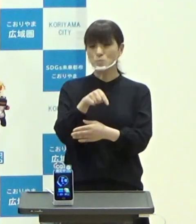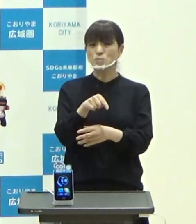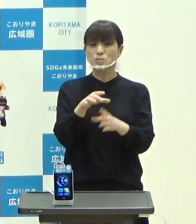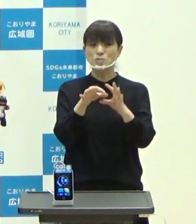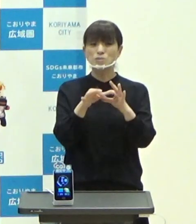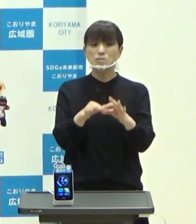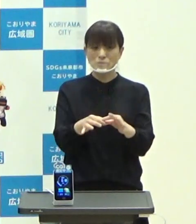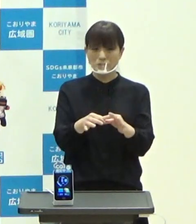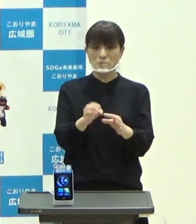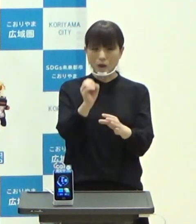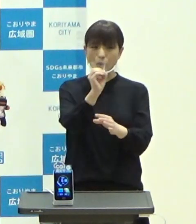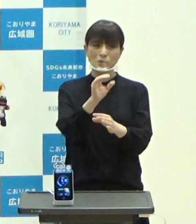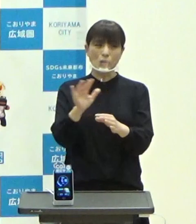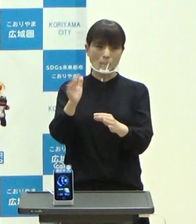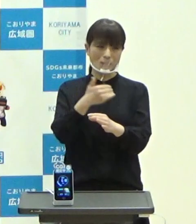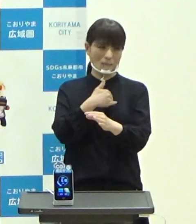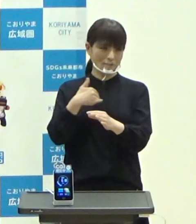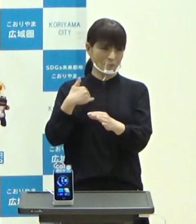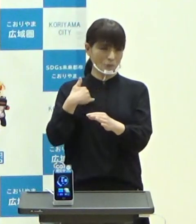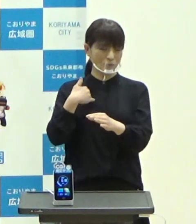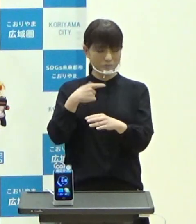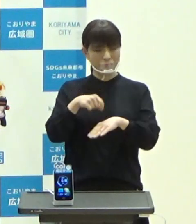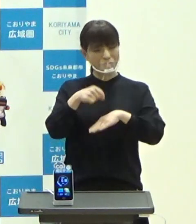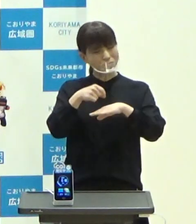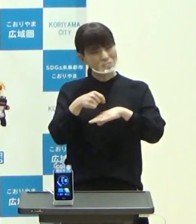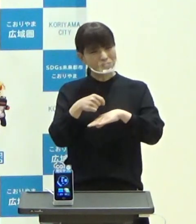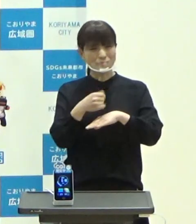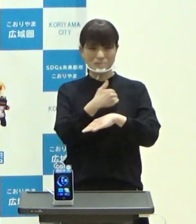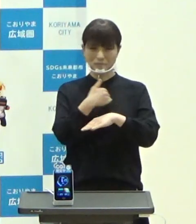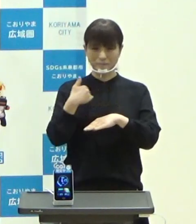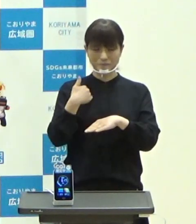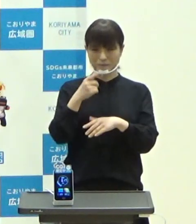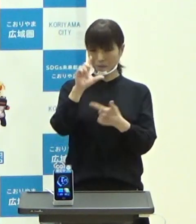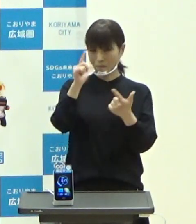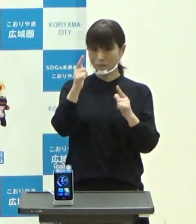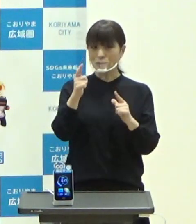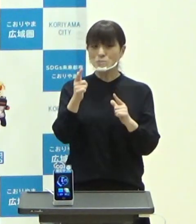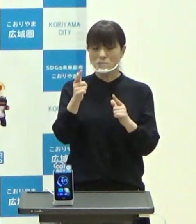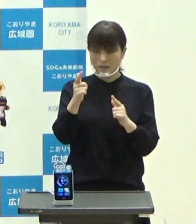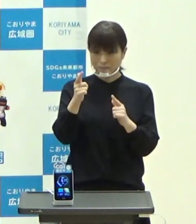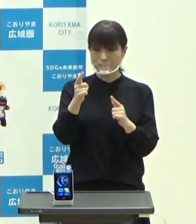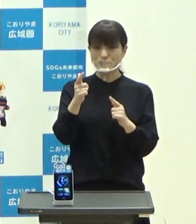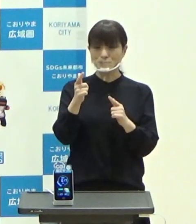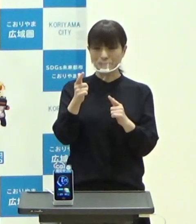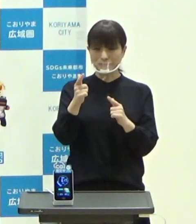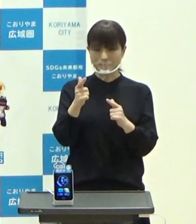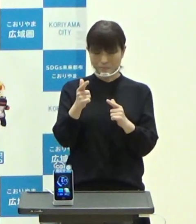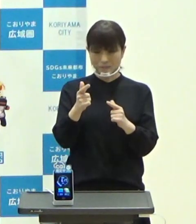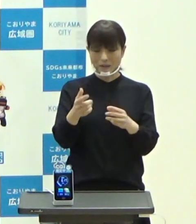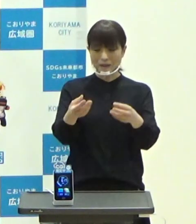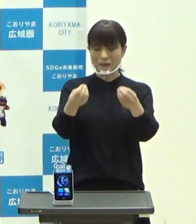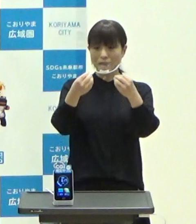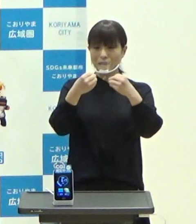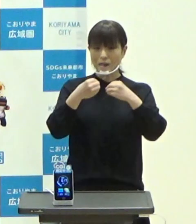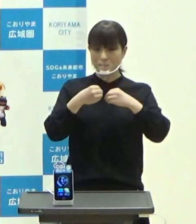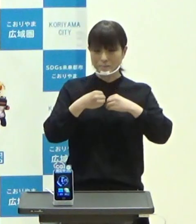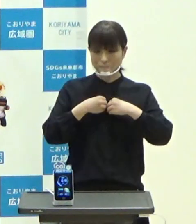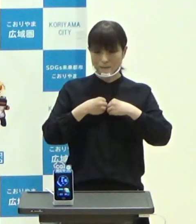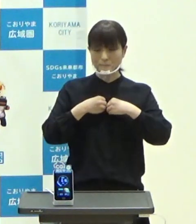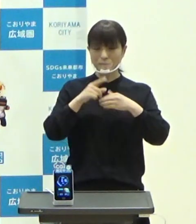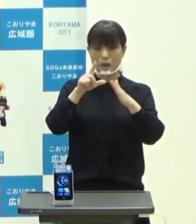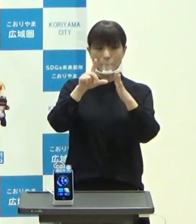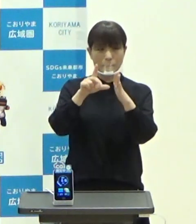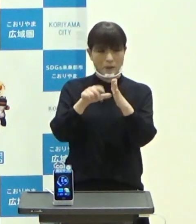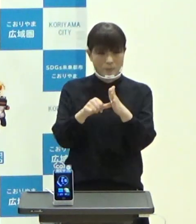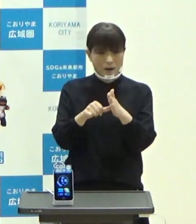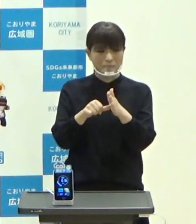どうもオミクロンでは軽症らしいということではなくて、他に感染他の方に感染した場合は非